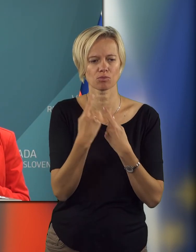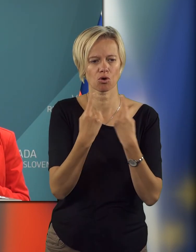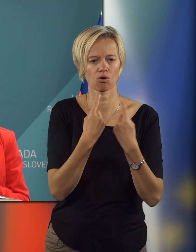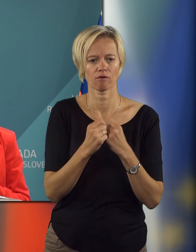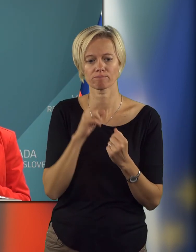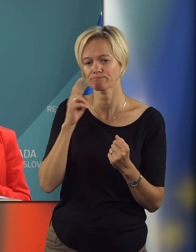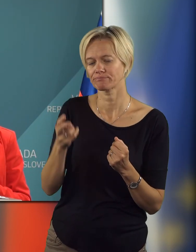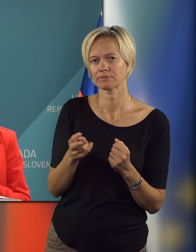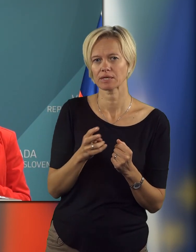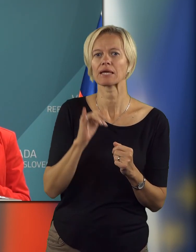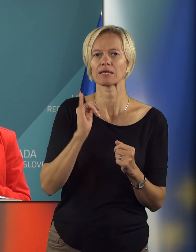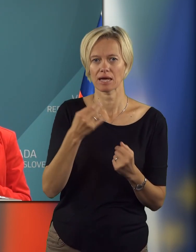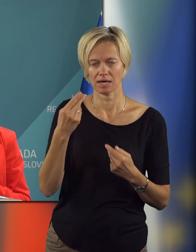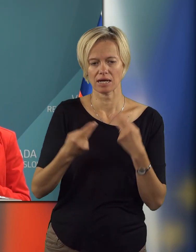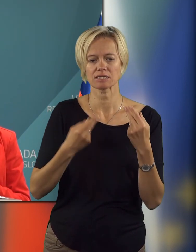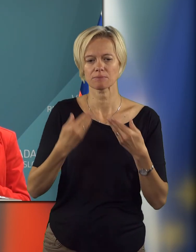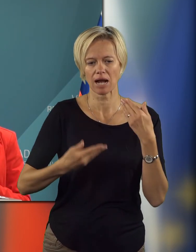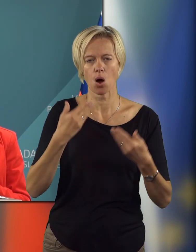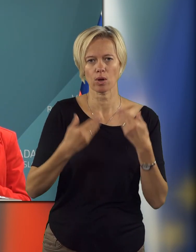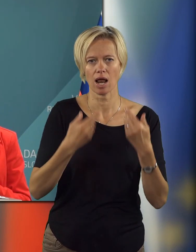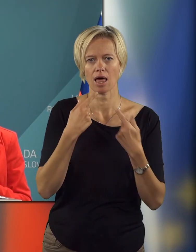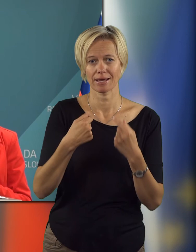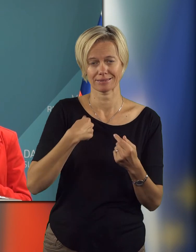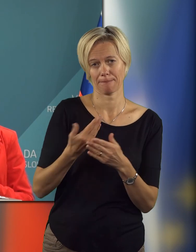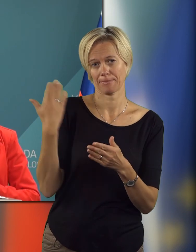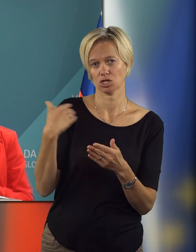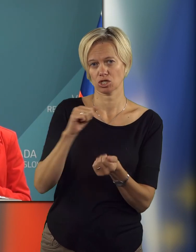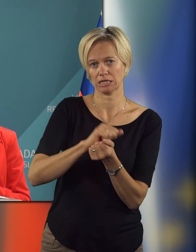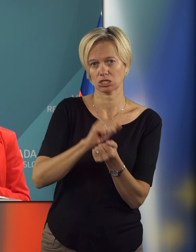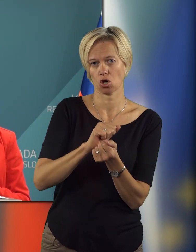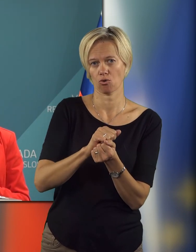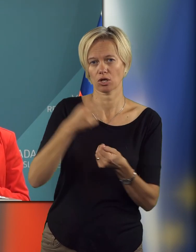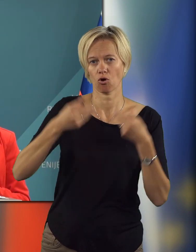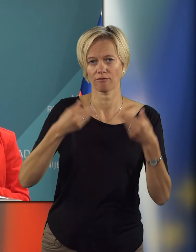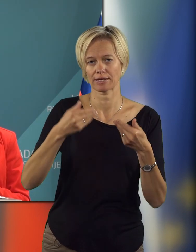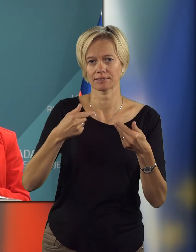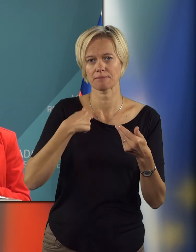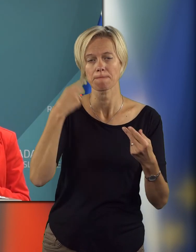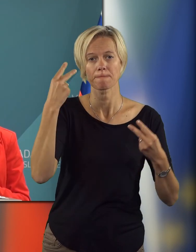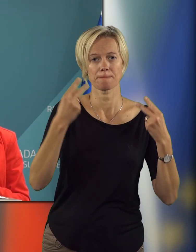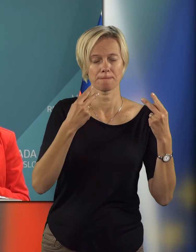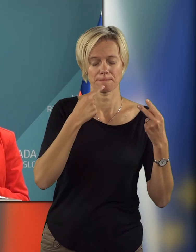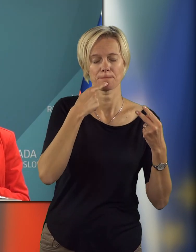dogovorom? Ne, ni razpravljala, ker sem jaz na prejšnji tiskovni konferenci